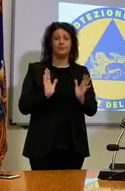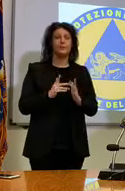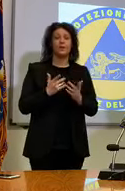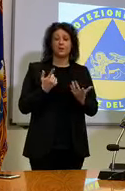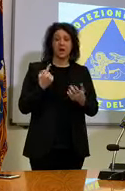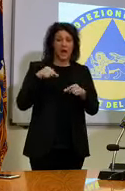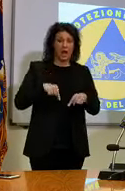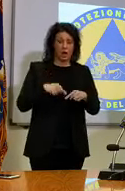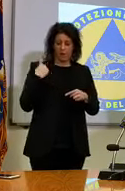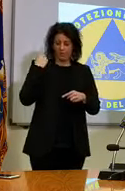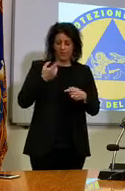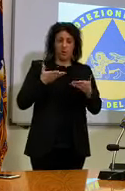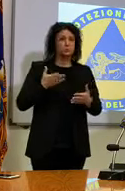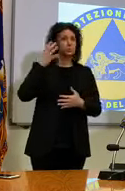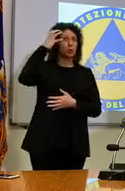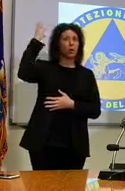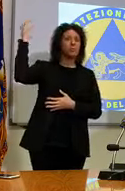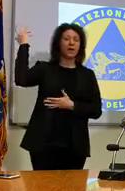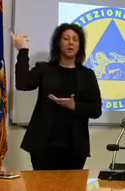che il governo italiano